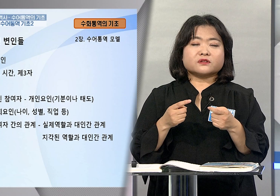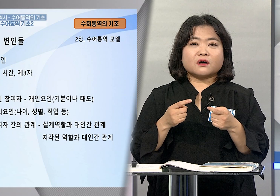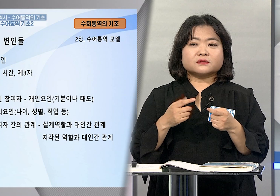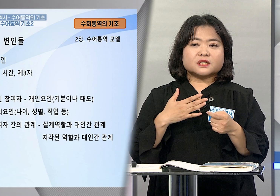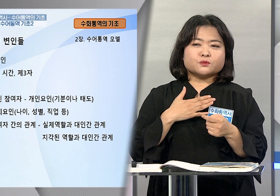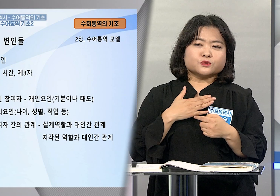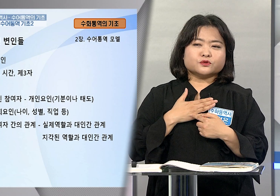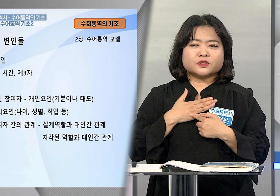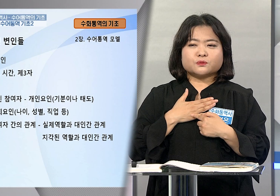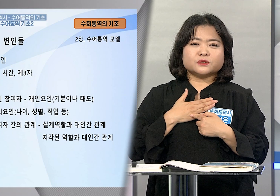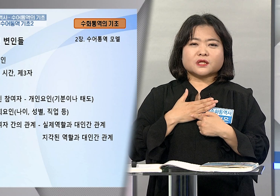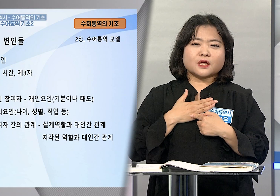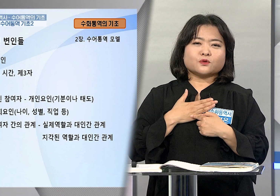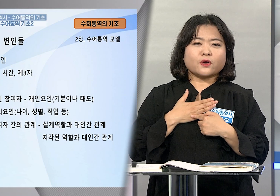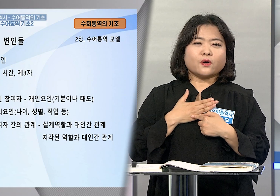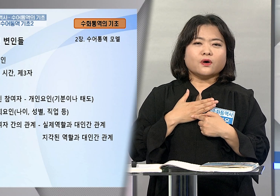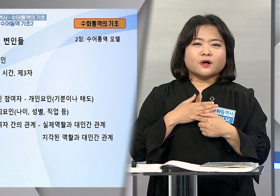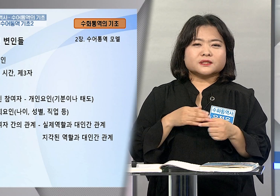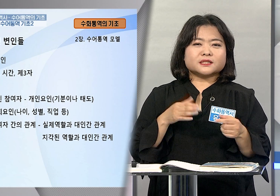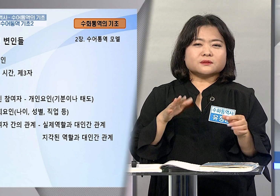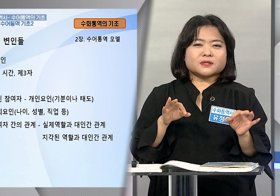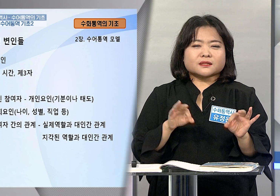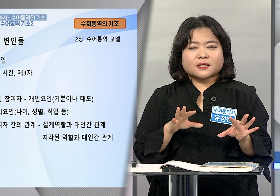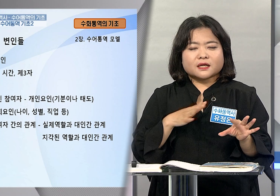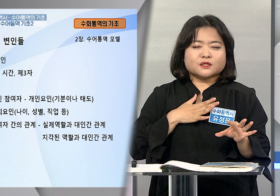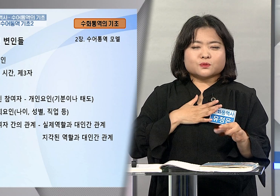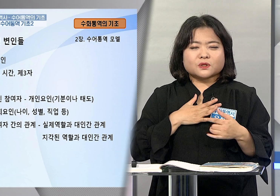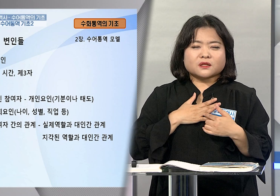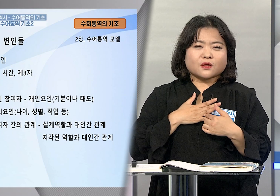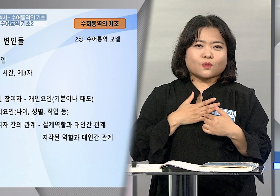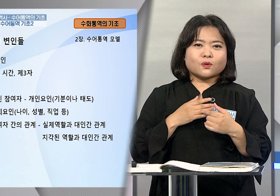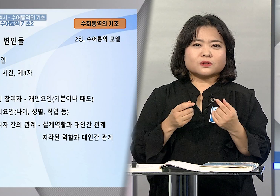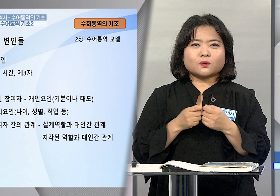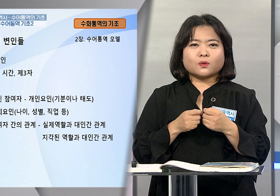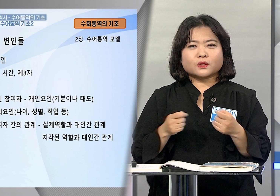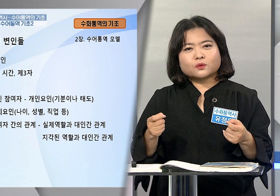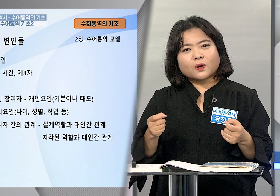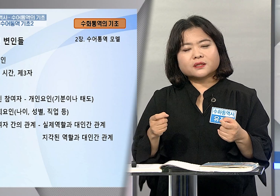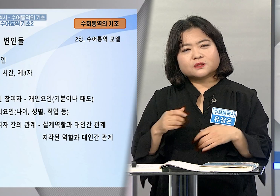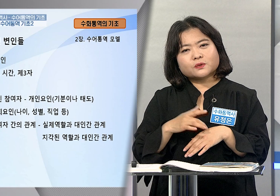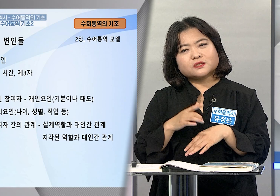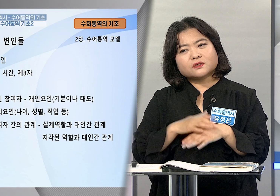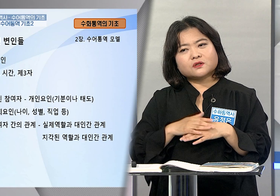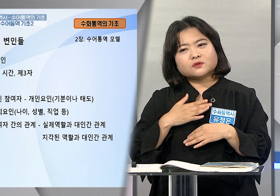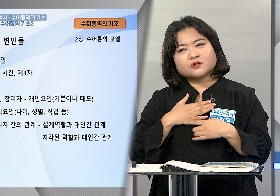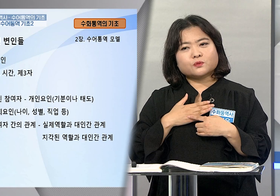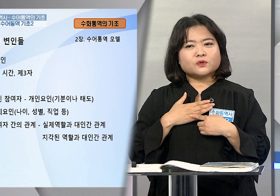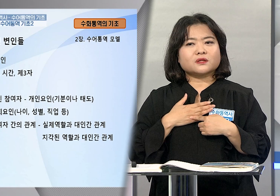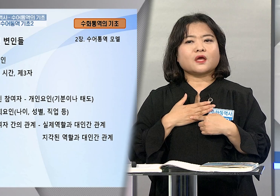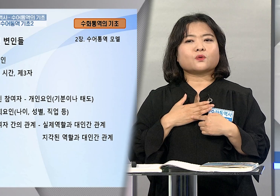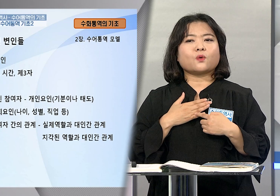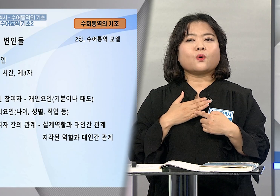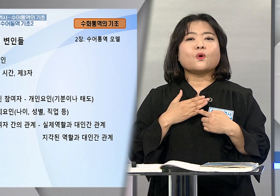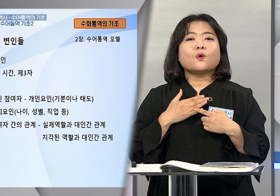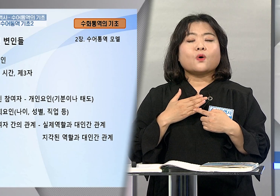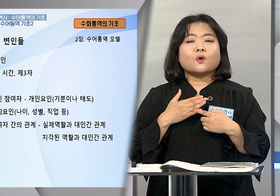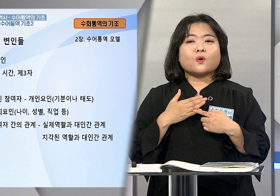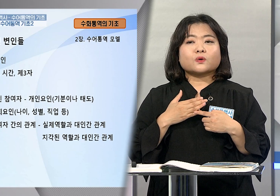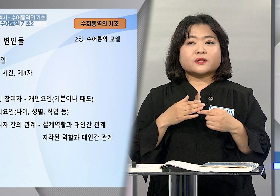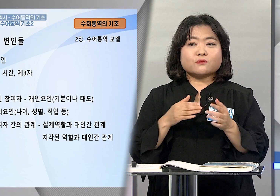어떤 기분이나 태도요. 지금 당장의 기분의 태도, 그리고 오랫동안 습관적인 어떤 기분의 태도